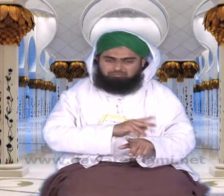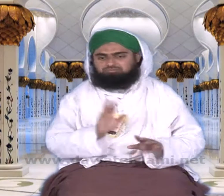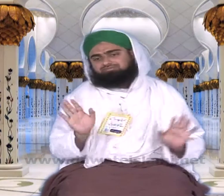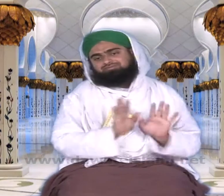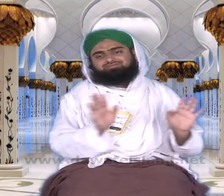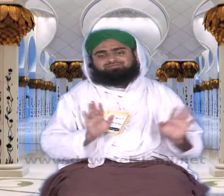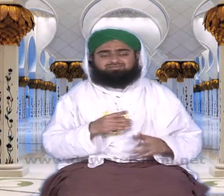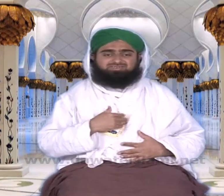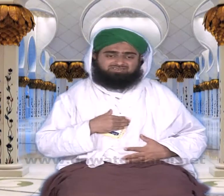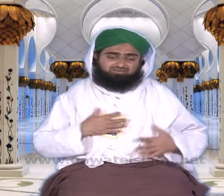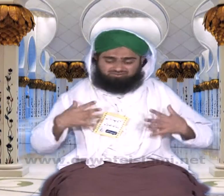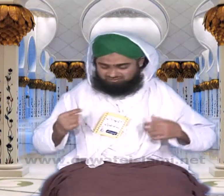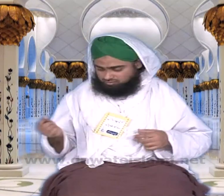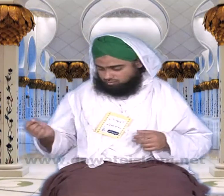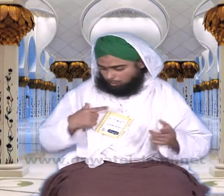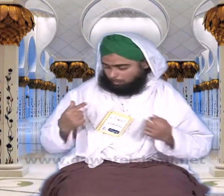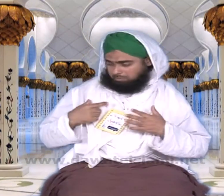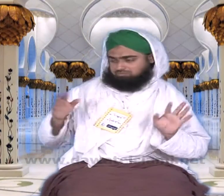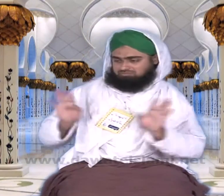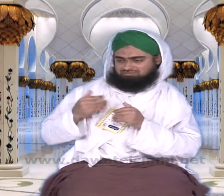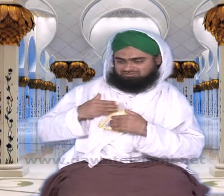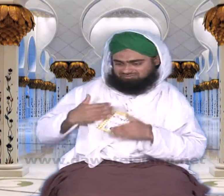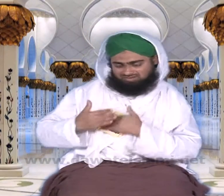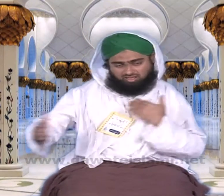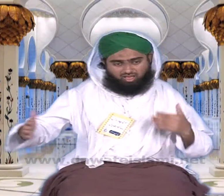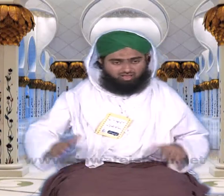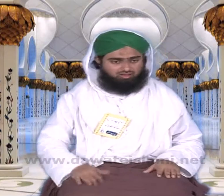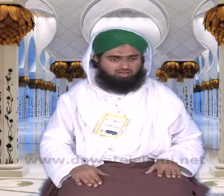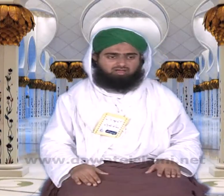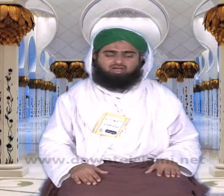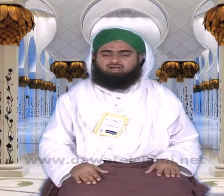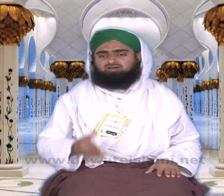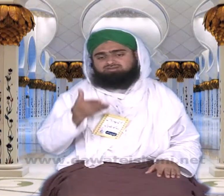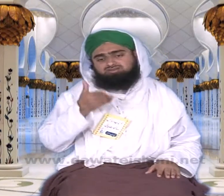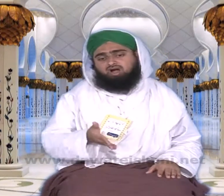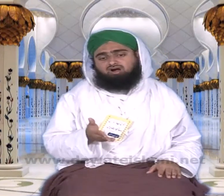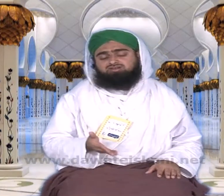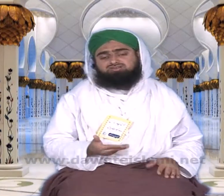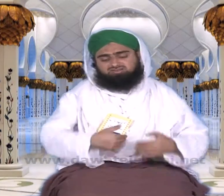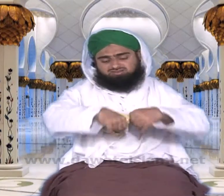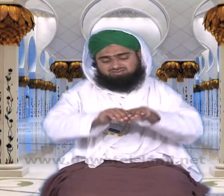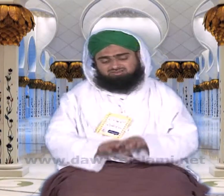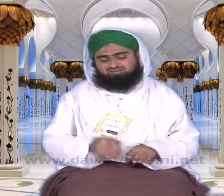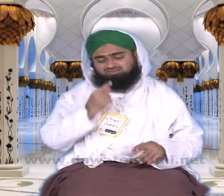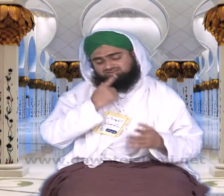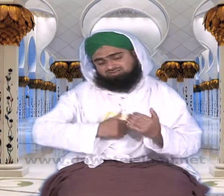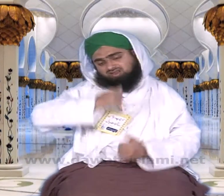سلوٹ تک یہ گوارہ نہیں کرتے تھے کوئی دھبا ان کے کپڑے پر نہیں آسکتا تھا آج